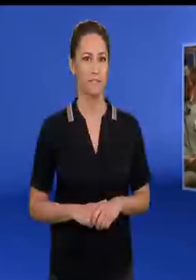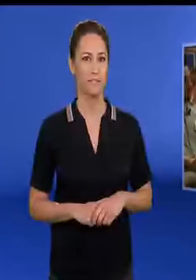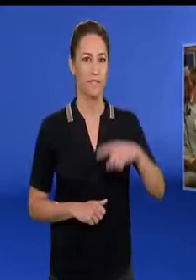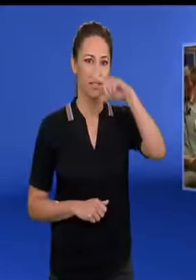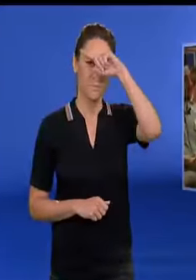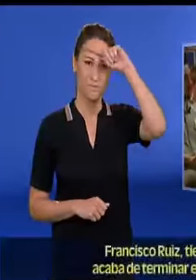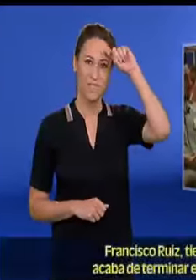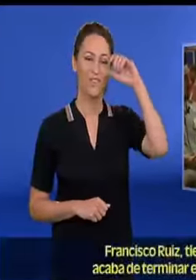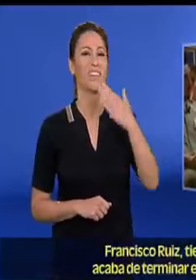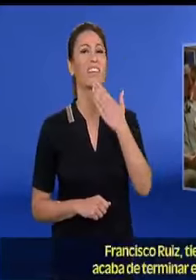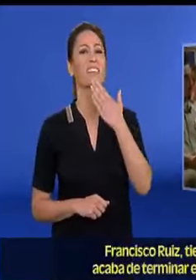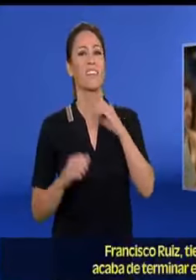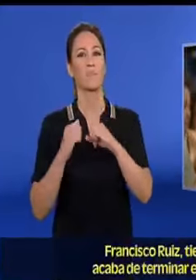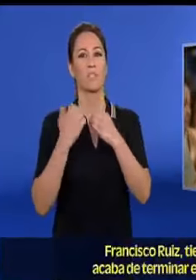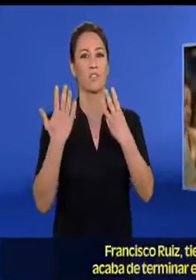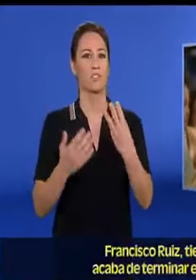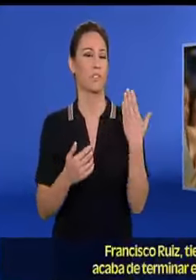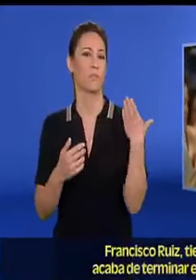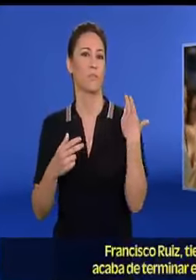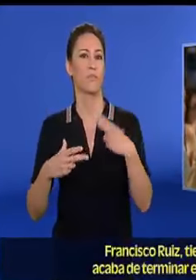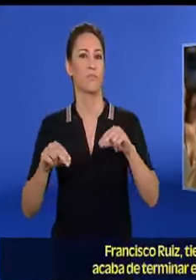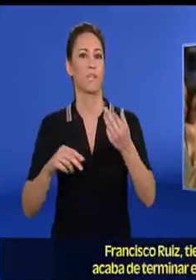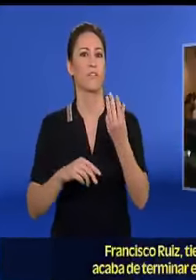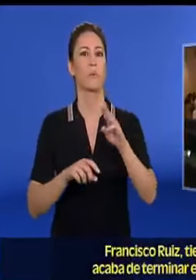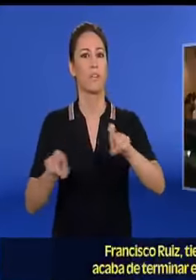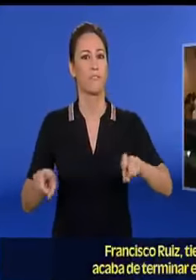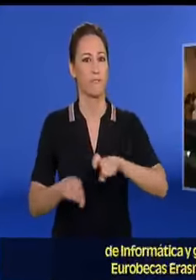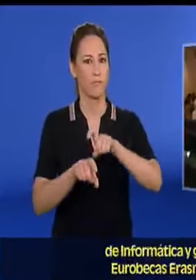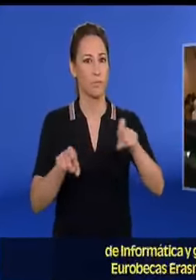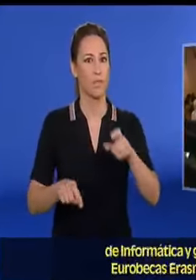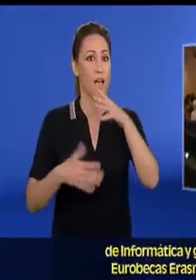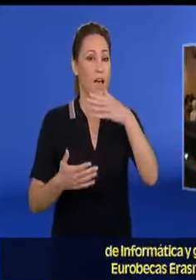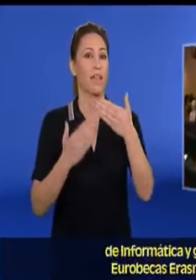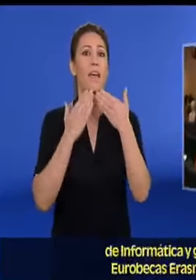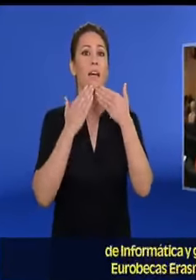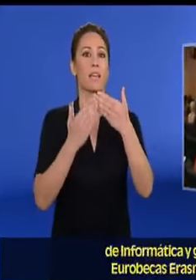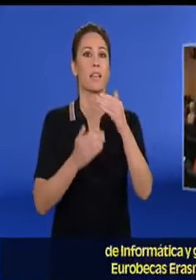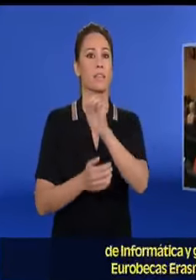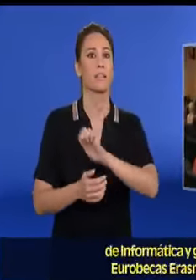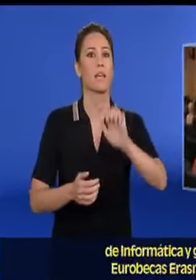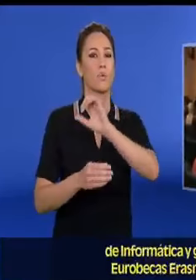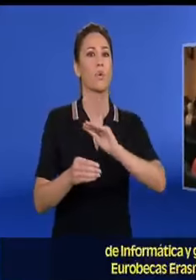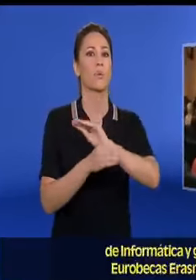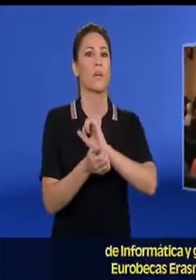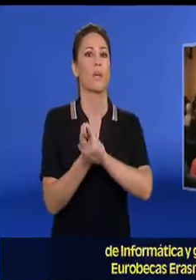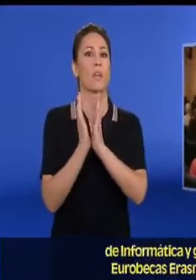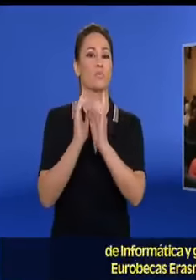Francisco Ruiz tiene 28 años, acaba de terminar el grado medio de informática y gracias a las eurobecas Erasmus Plus de la Fundación